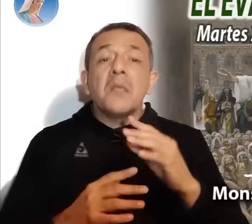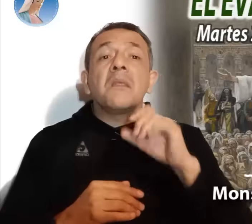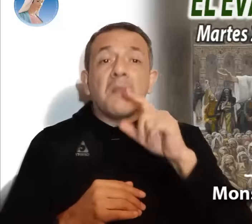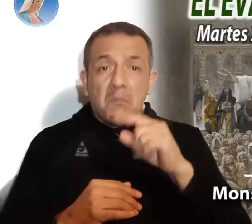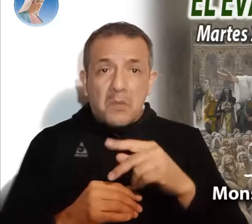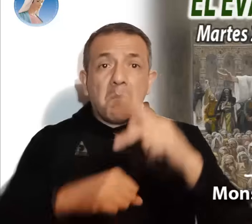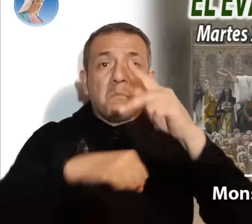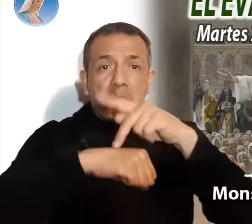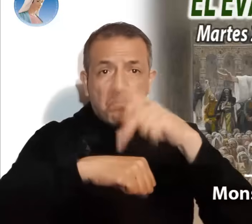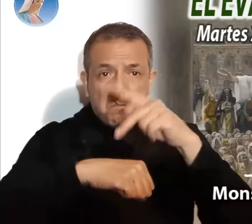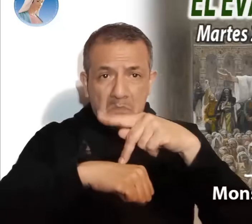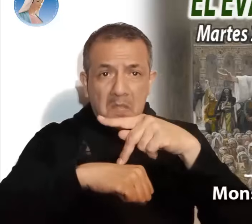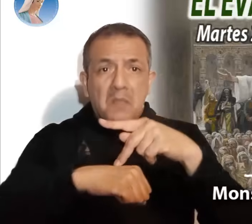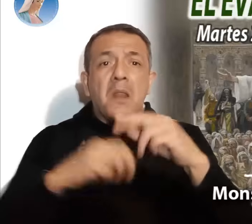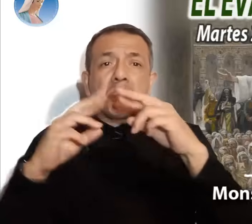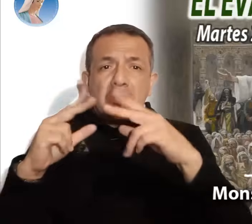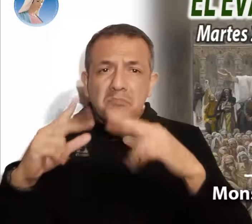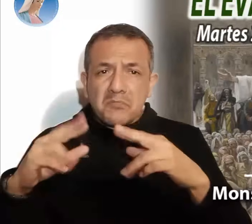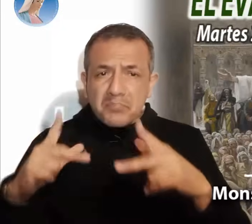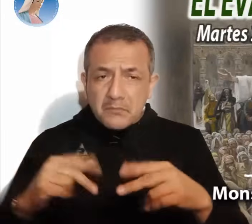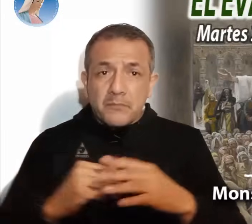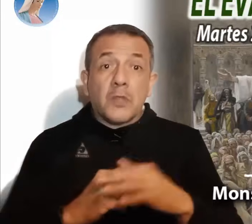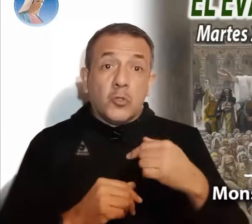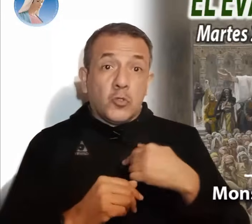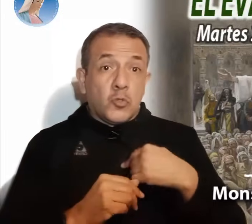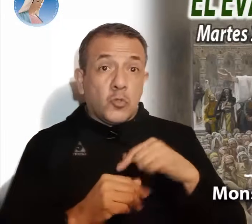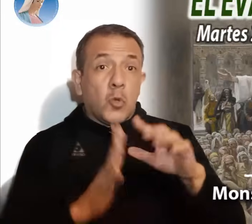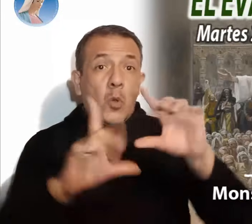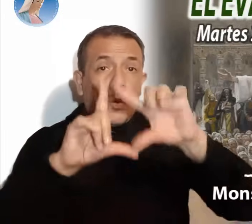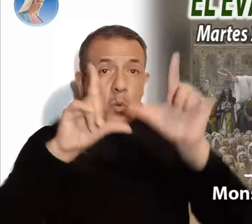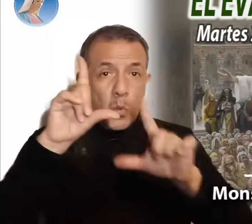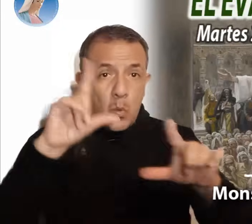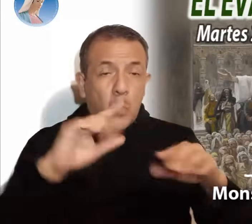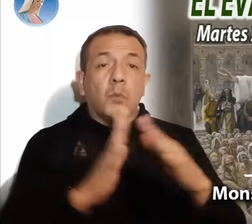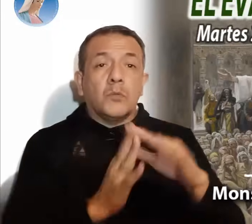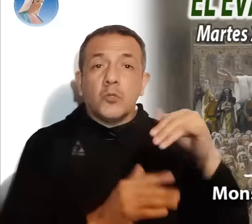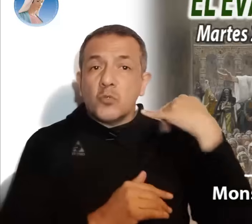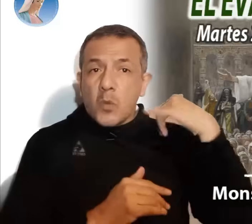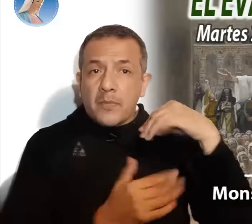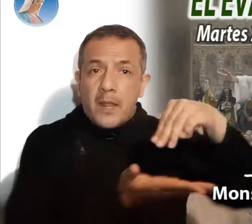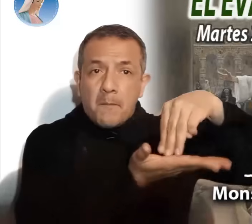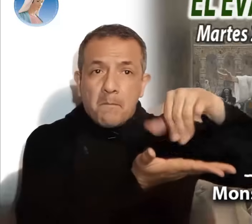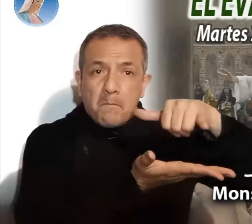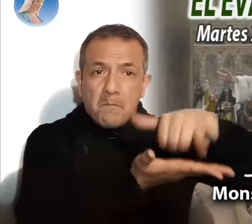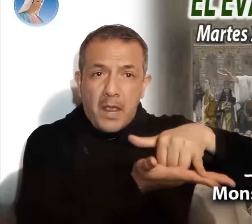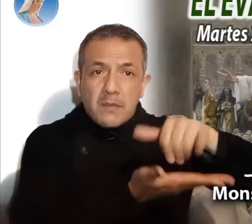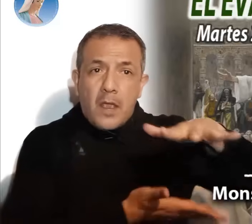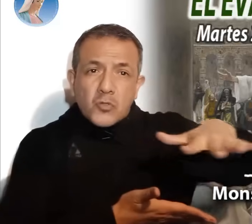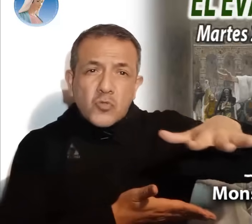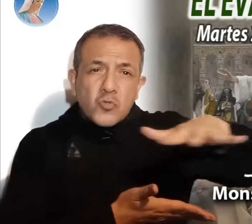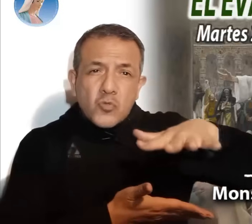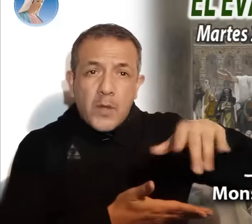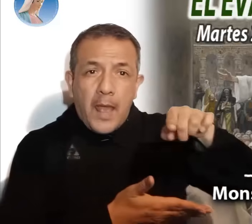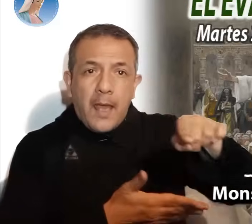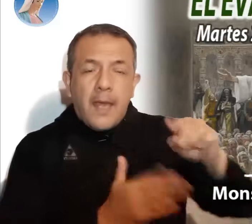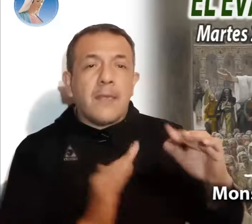Admiro la región de la zona maya, muy rica en vestigios, que no dejamos de asombrarnos por sus construcciones imponentes, por sus